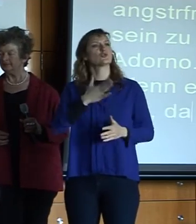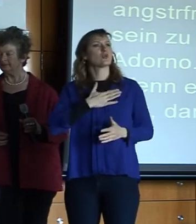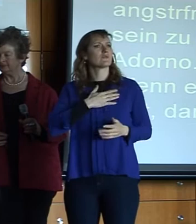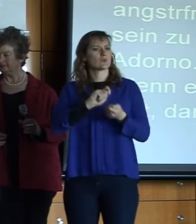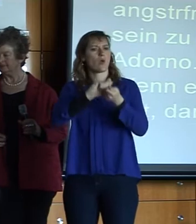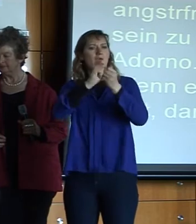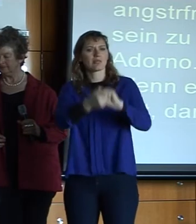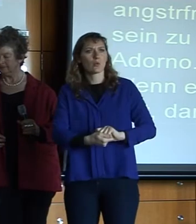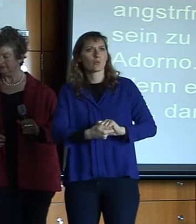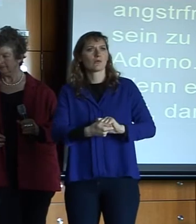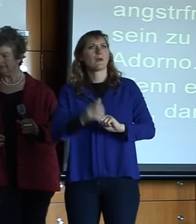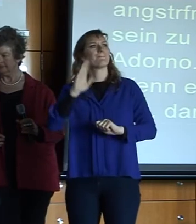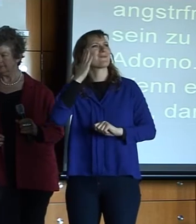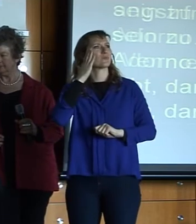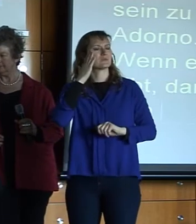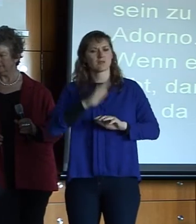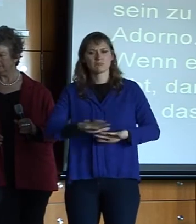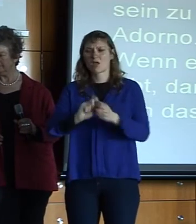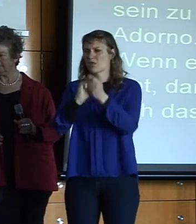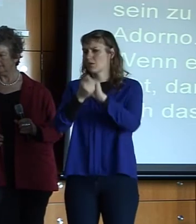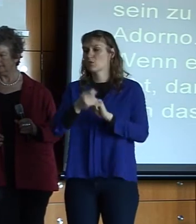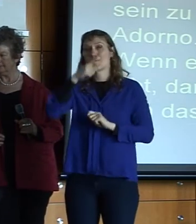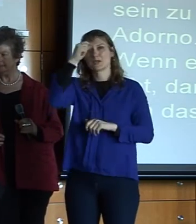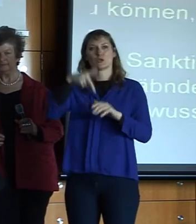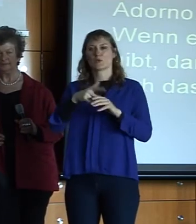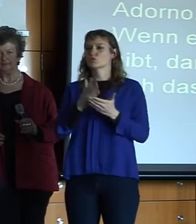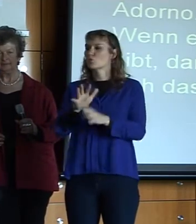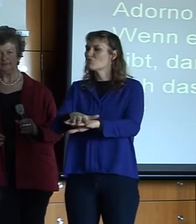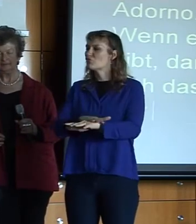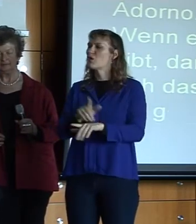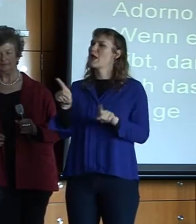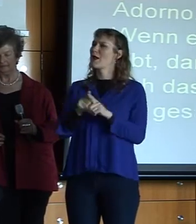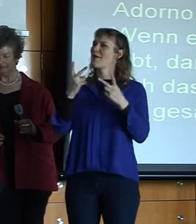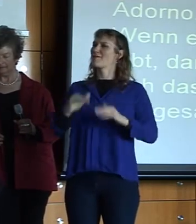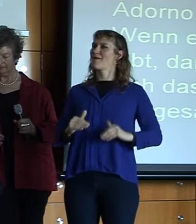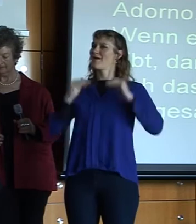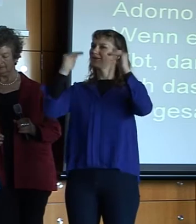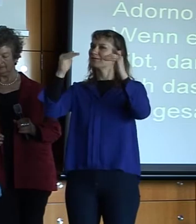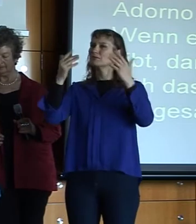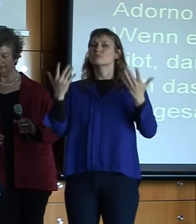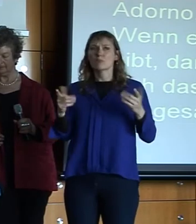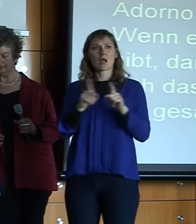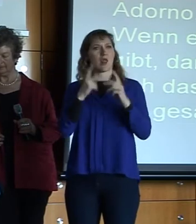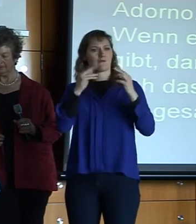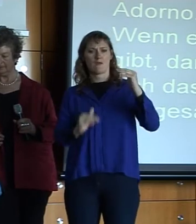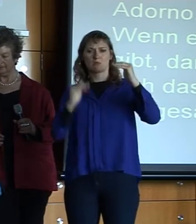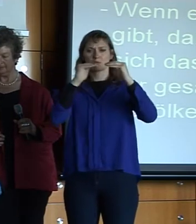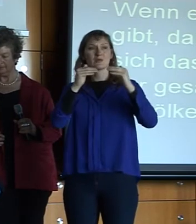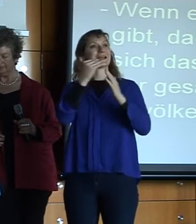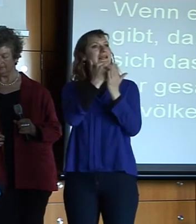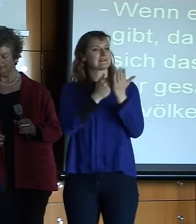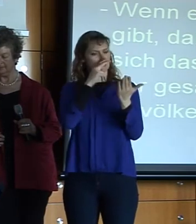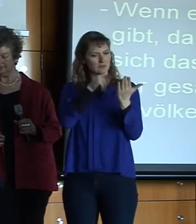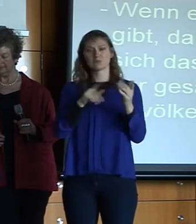das Bewusstsein der gesamten Bevölkerung. Die behinderten Menschen fühlen sich gleichwertig und sind auch gleichwertig vor dem